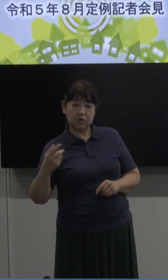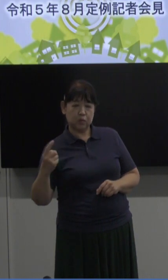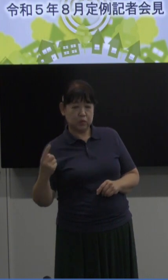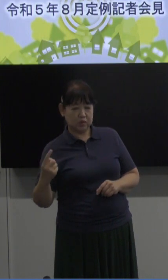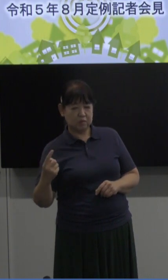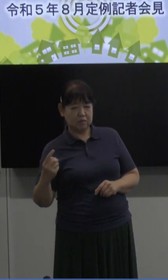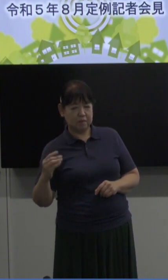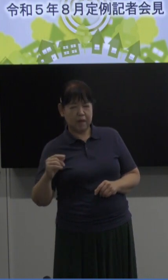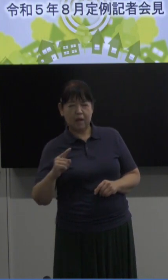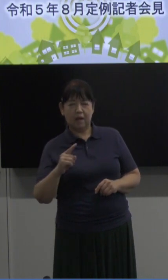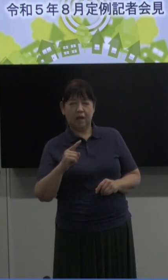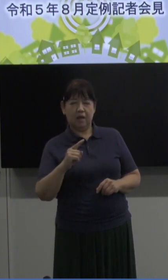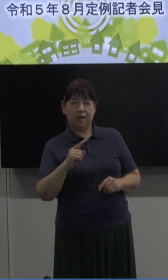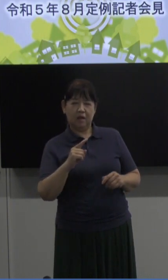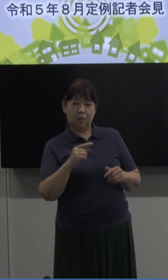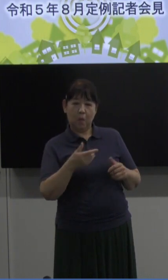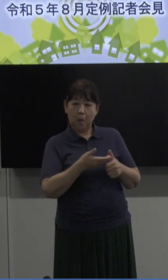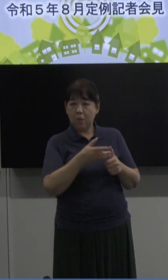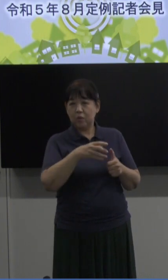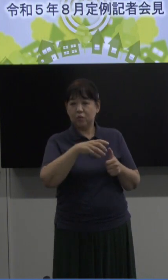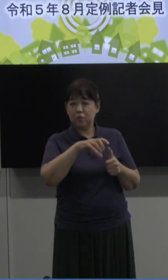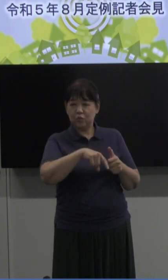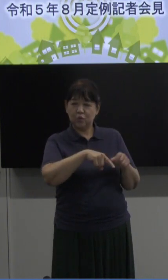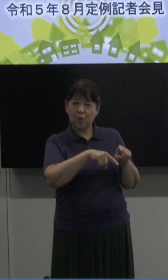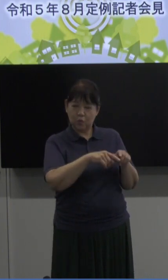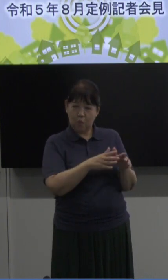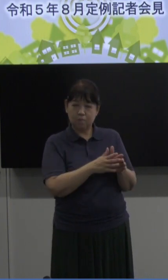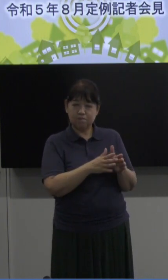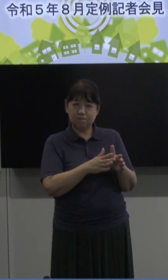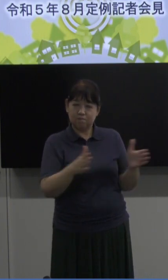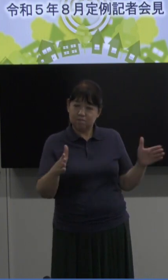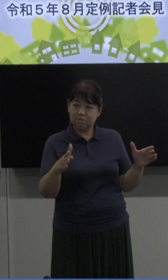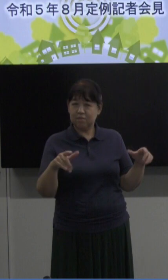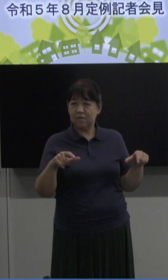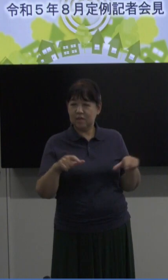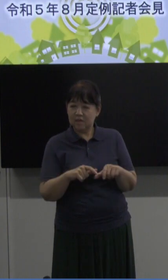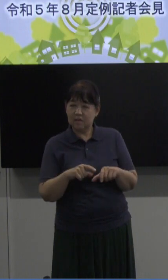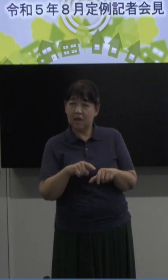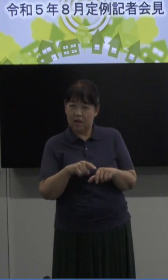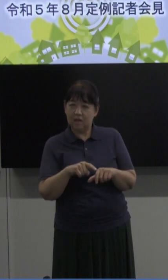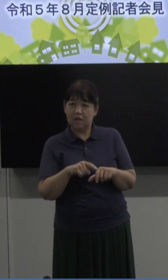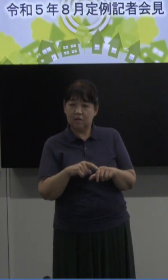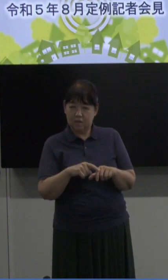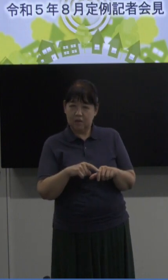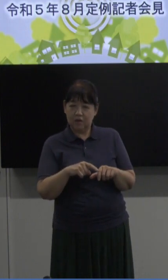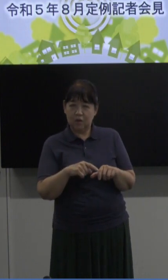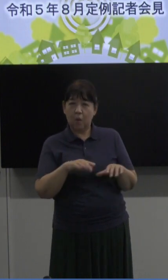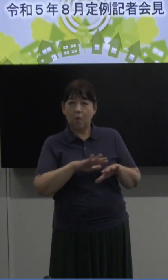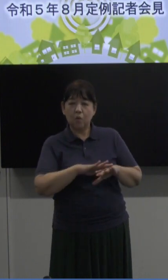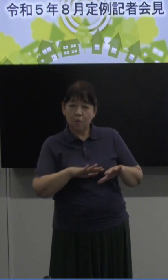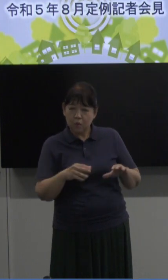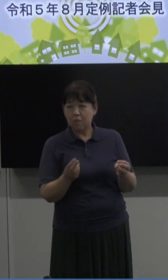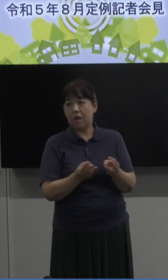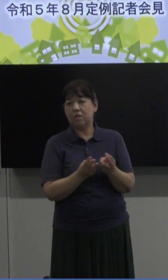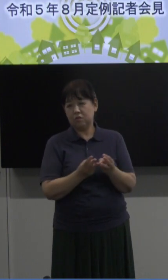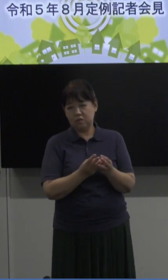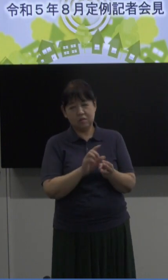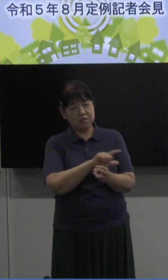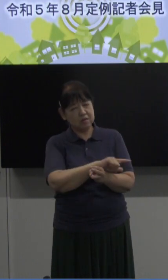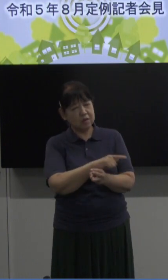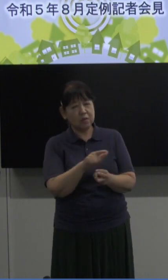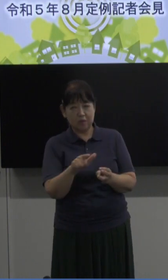ろいろ施設の規模によって補助の限度額が違うということをご認識いただきたいと思います。そ